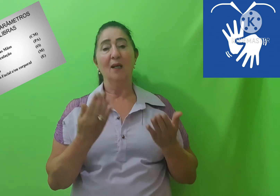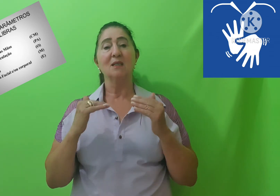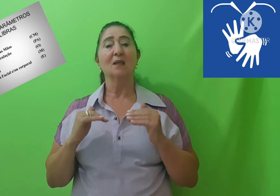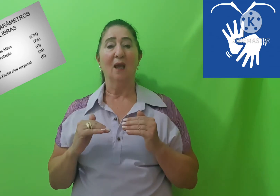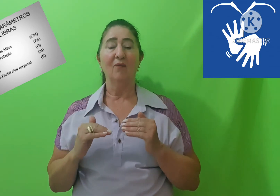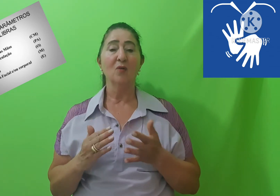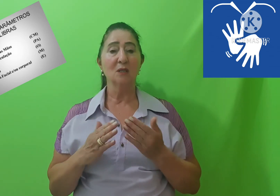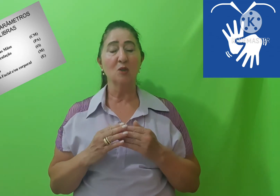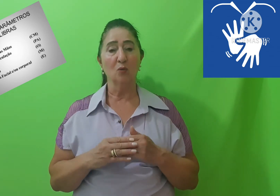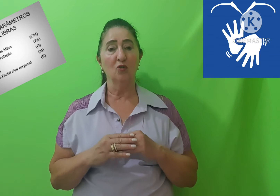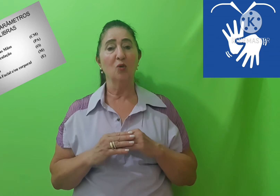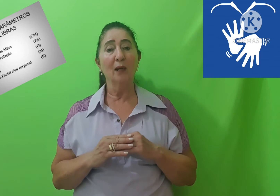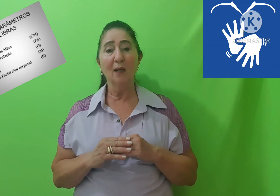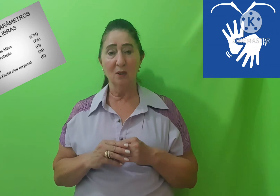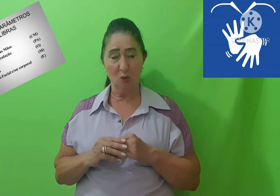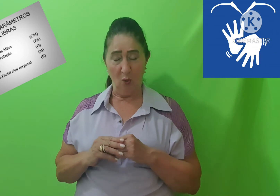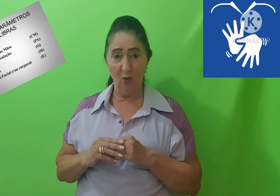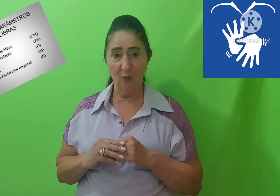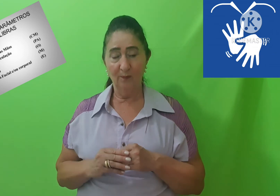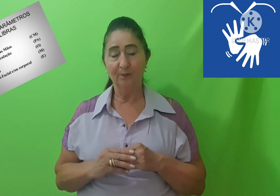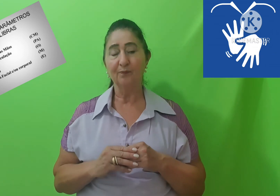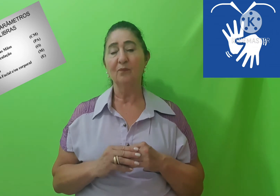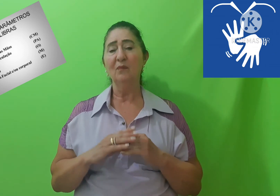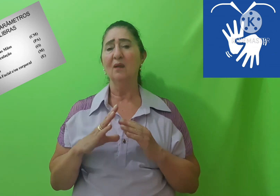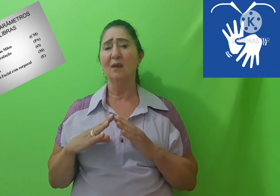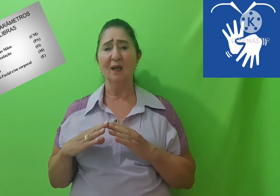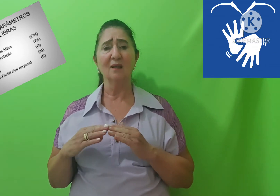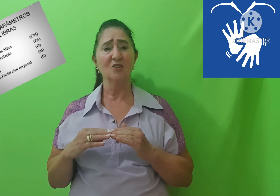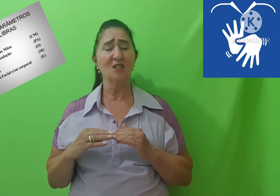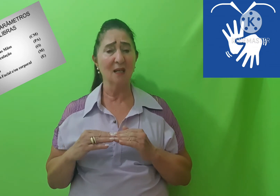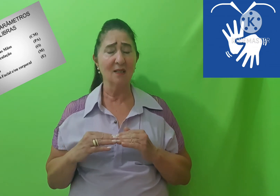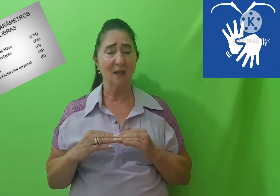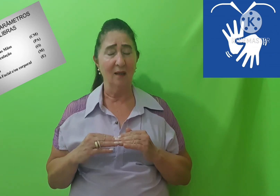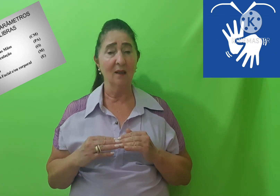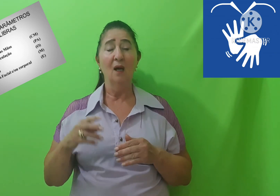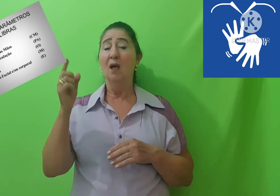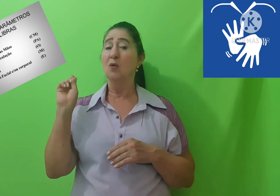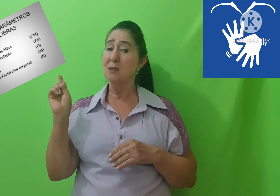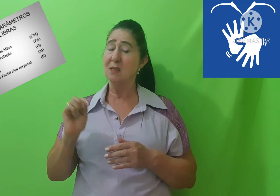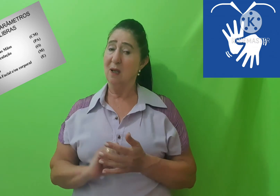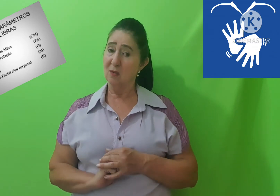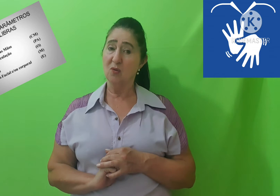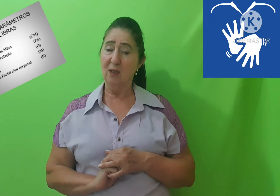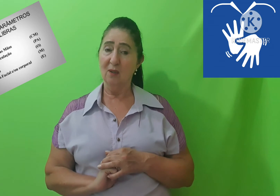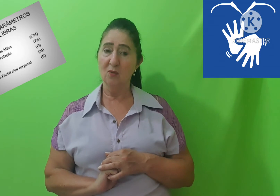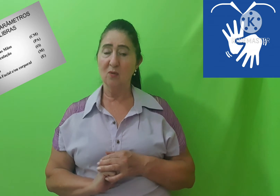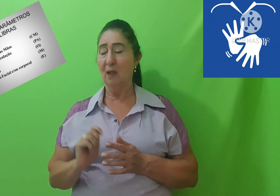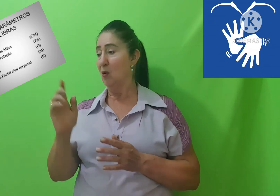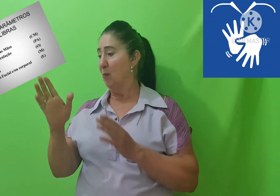se deve aos estudos de William Stockwell na década de 60 nos Estados Unidos, quando ele começa